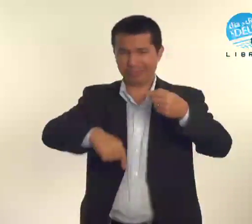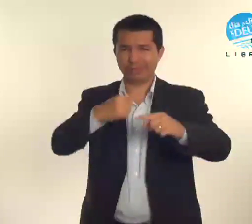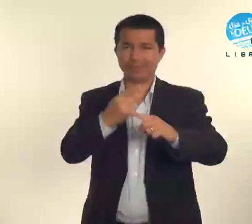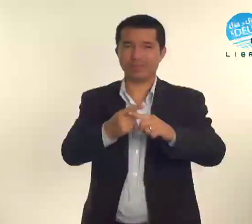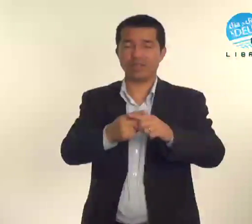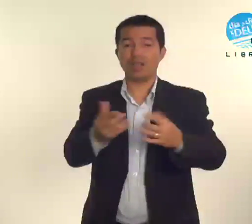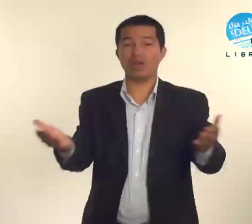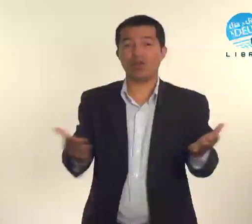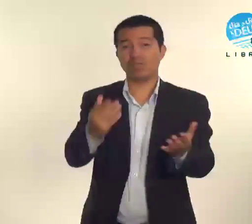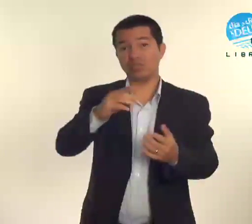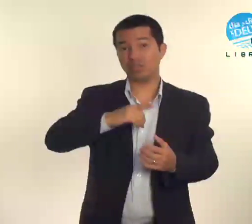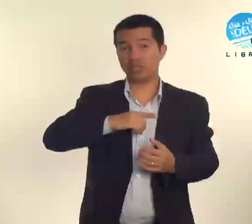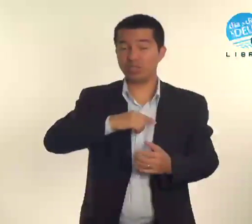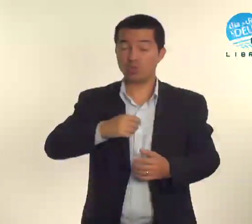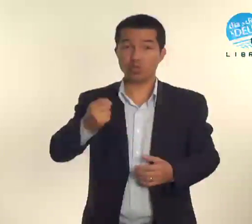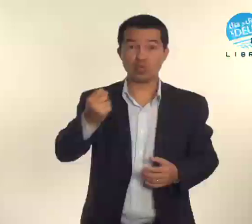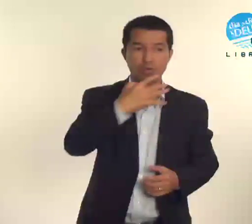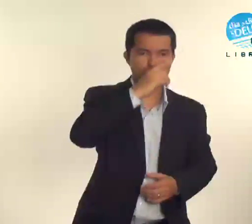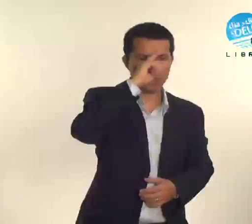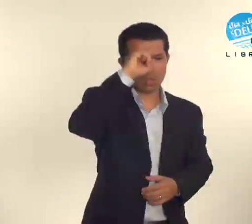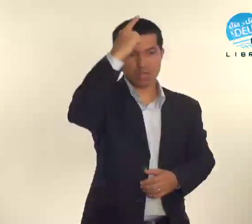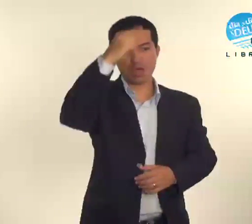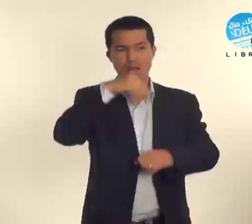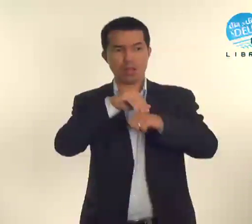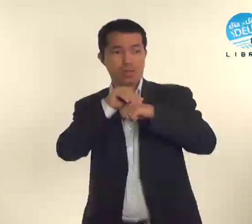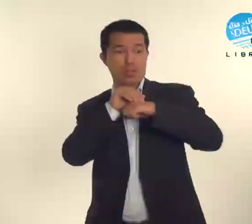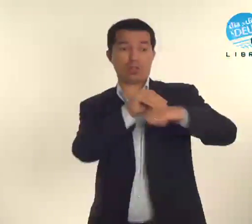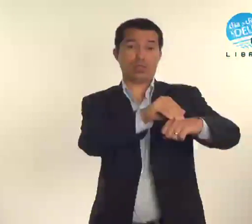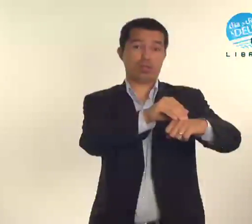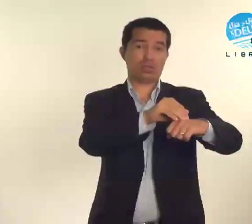sobrepõe àquele e gera confusão.